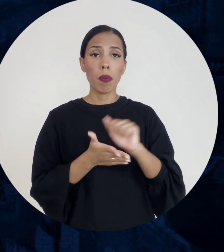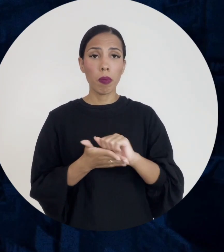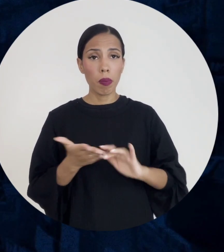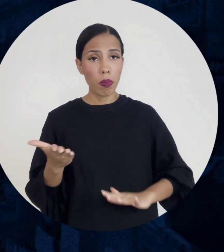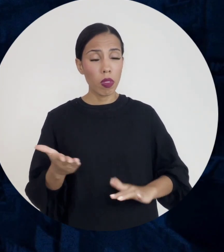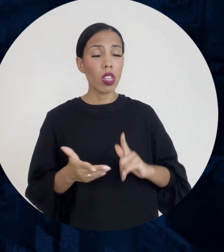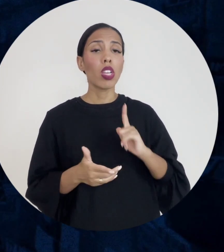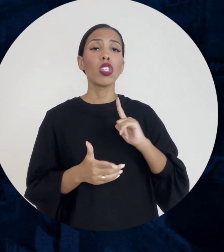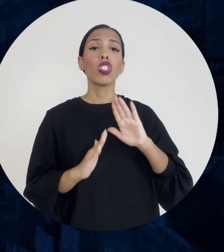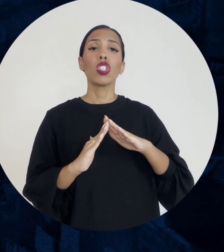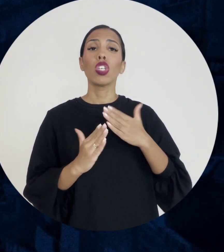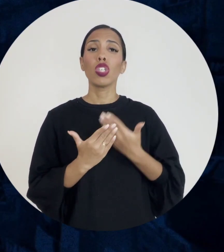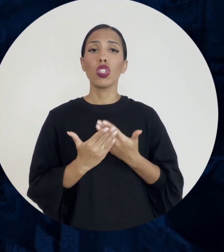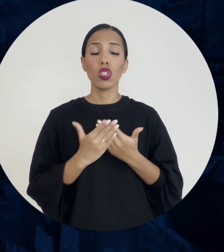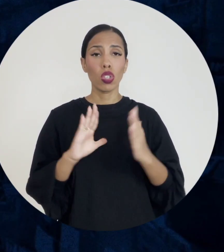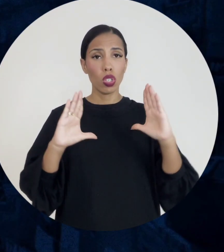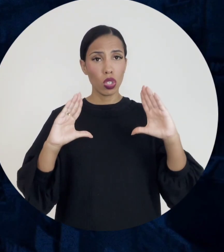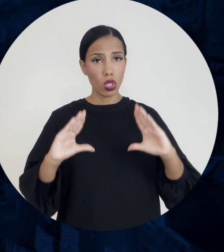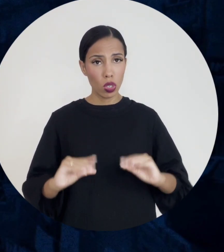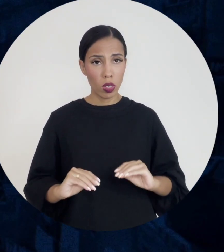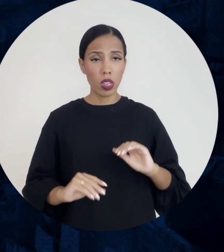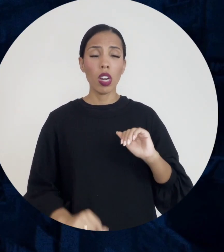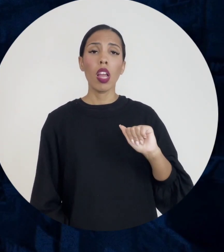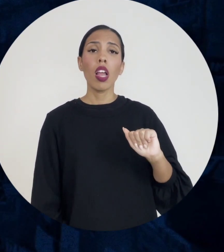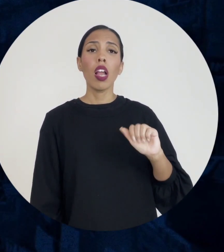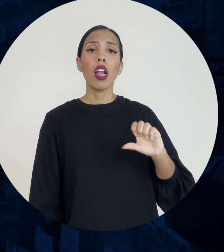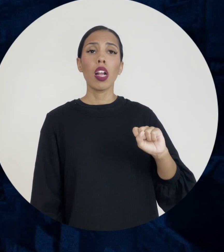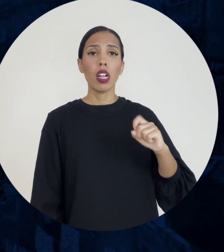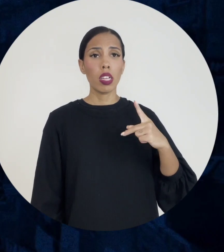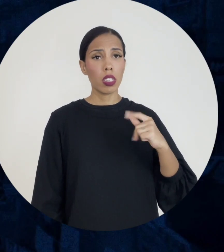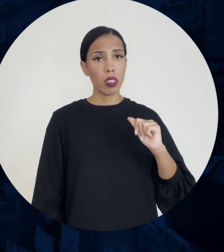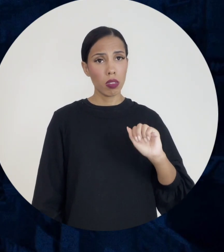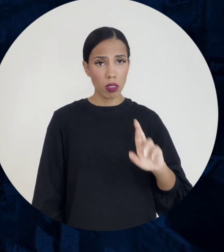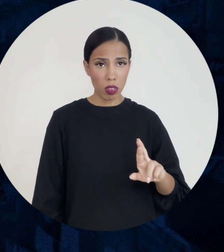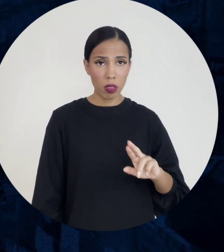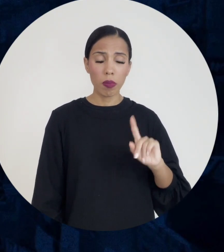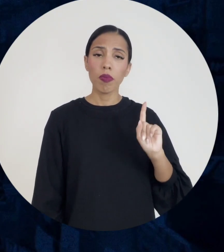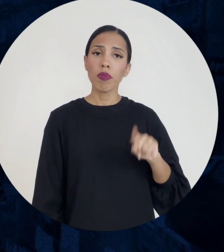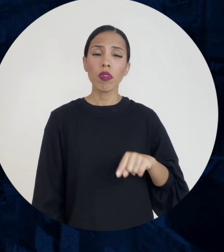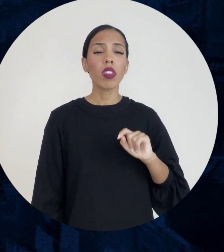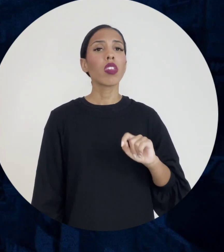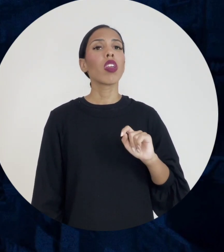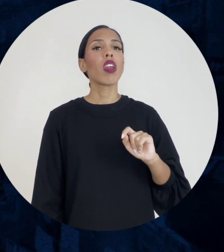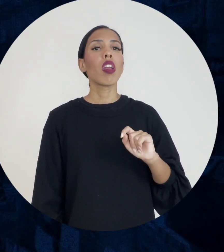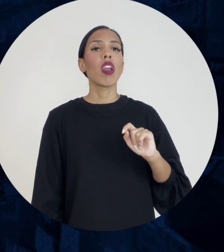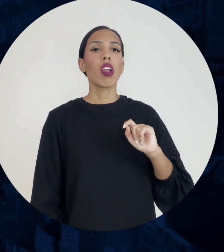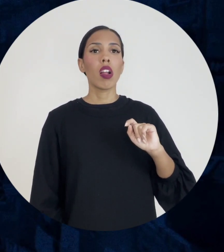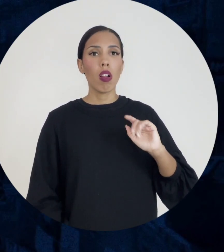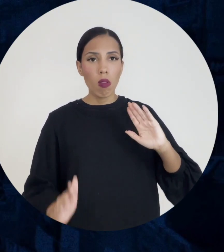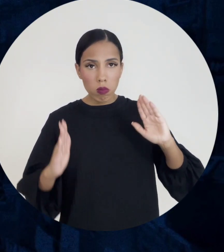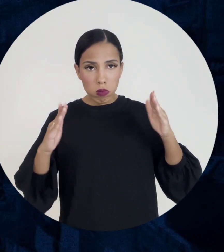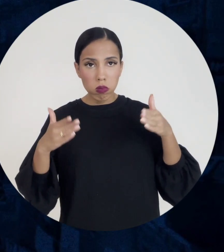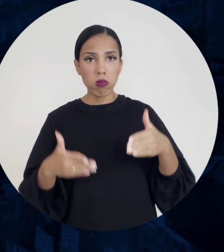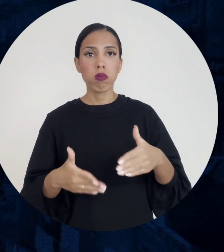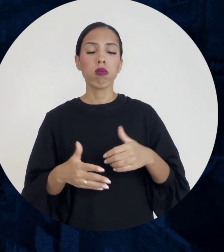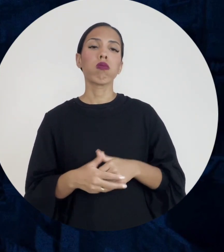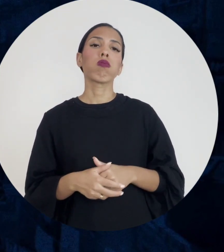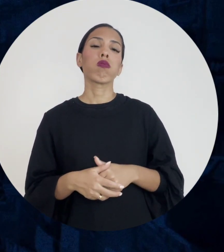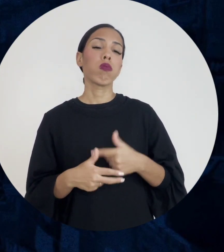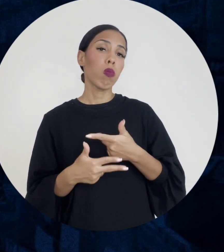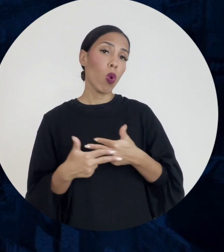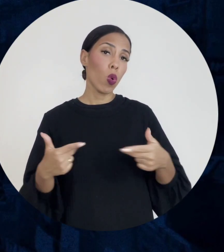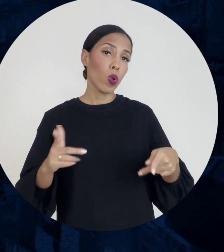escola noturna. Então, a ASPA, eu digo assim, que ela foi um centrão, né? de